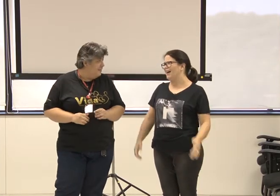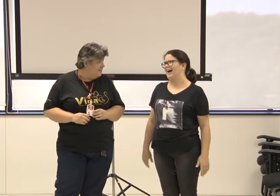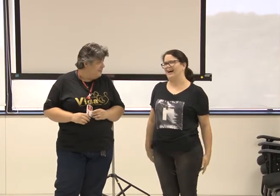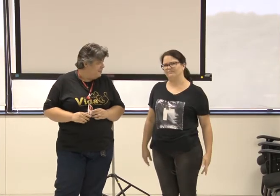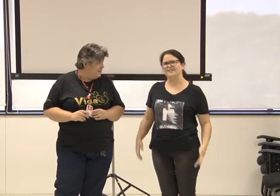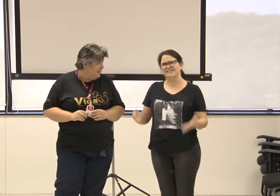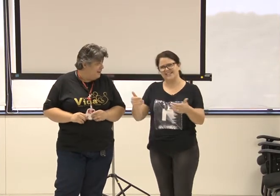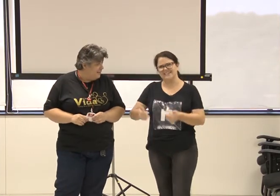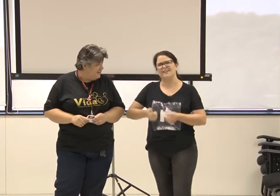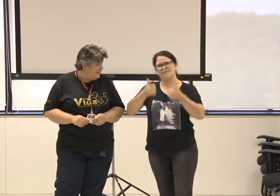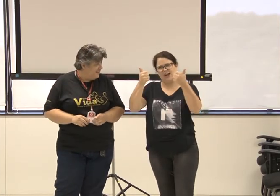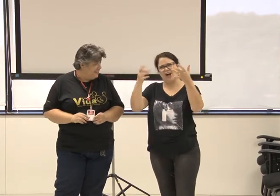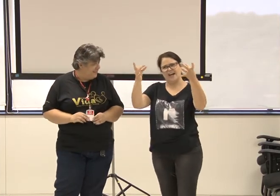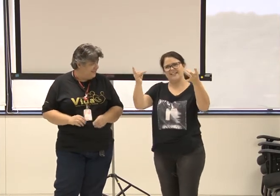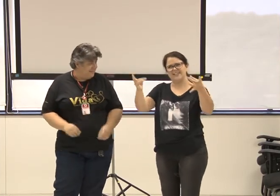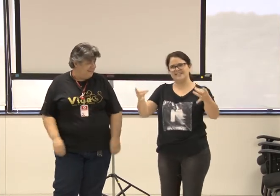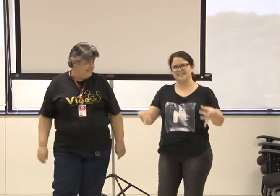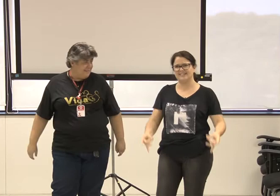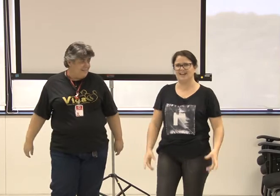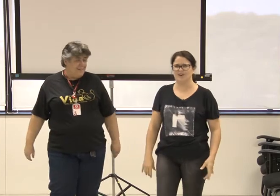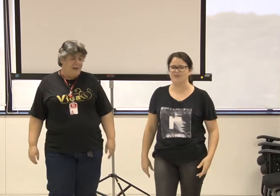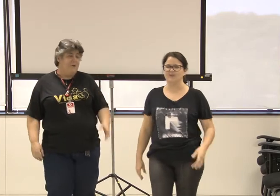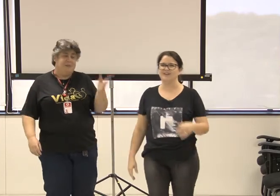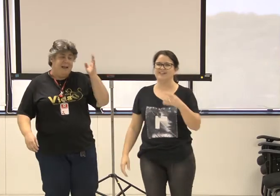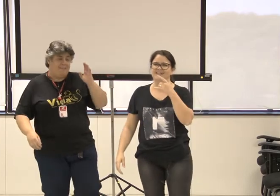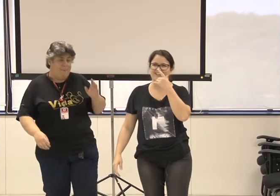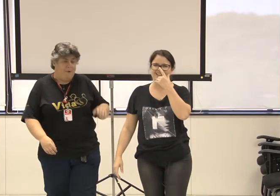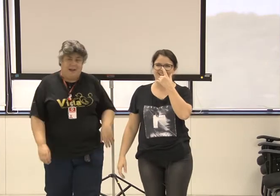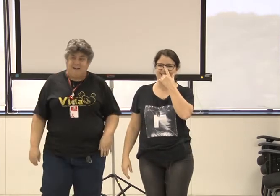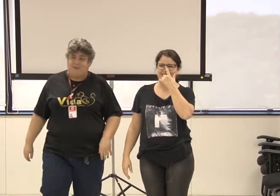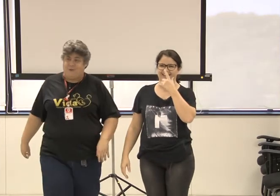melhorar. Precisa melhorar a descrição. Eu não vi nesse filme.